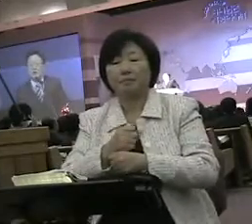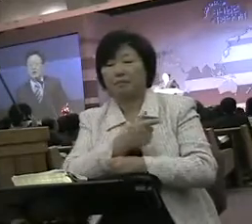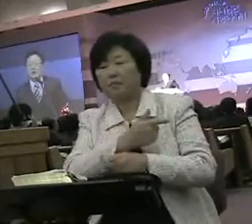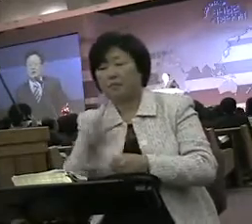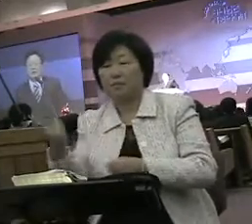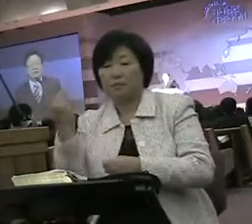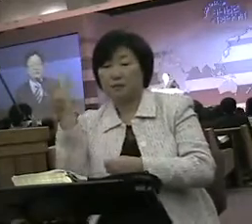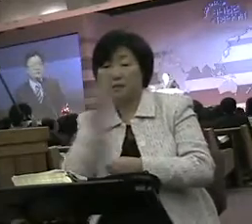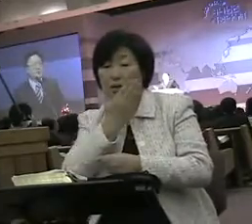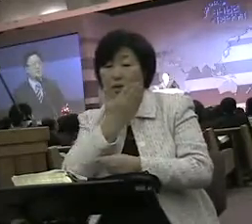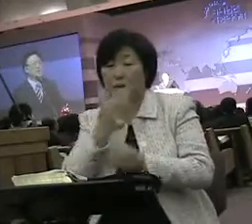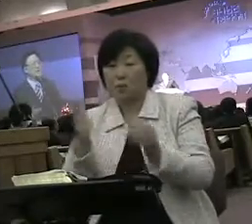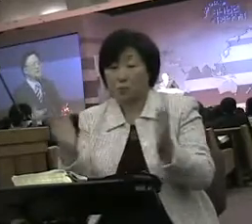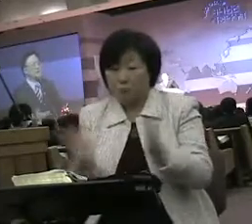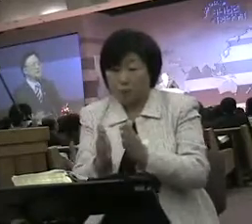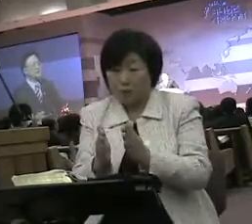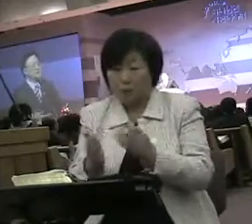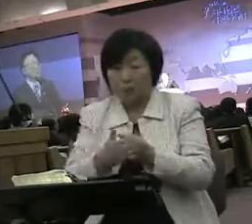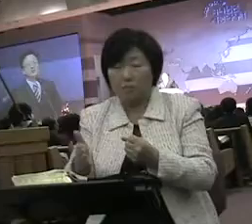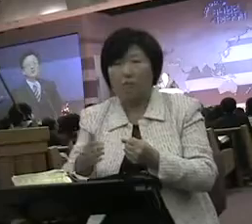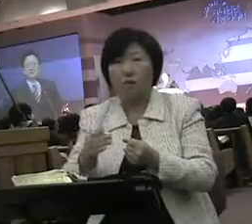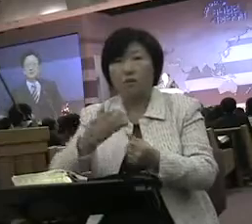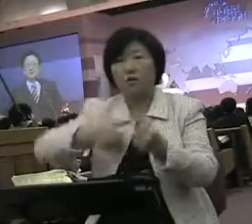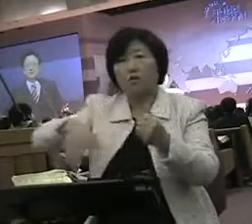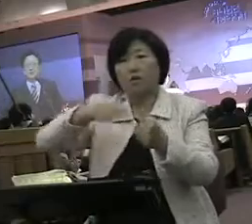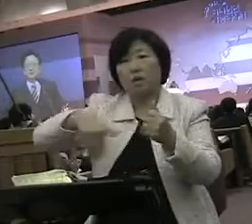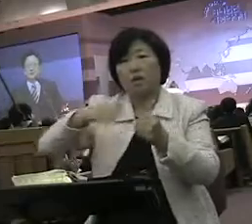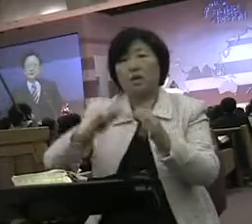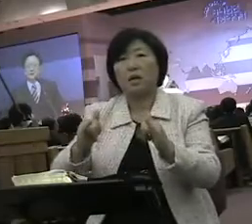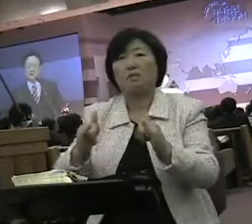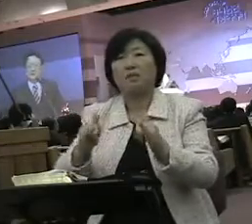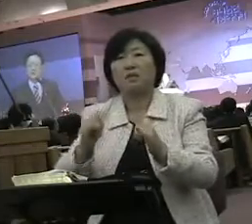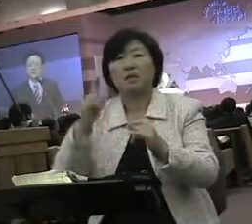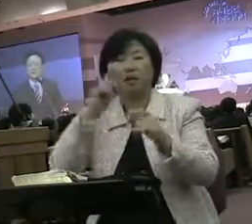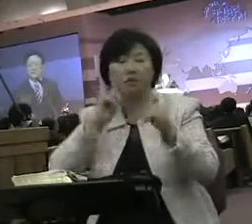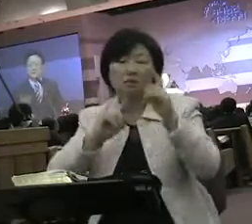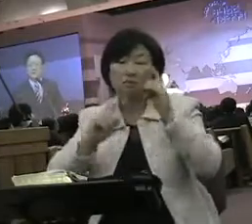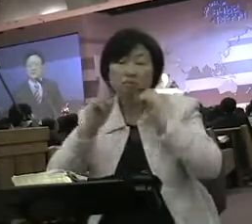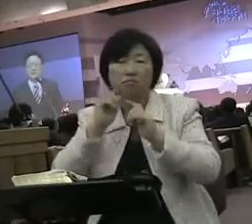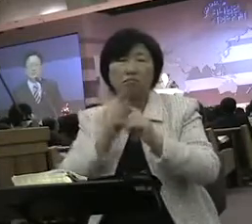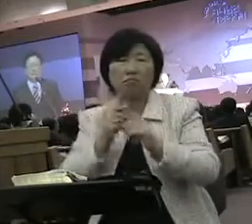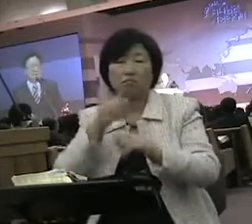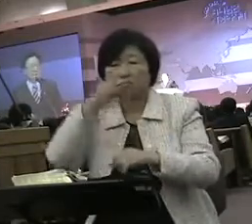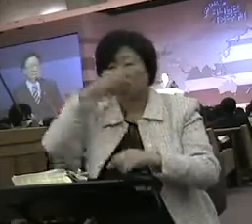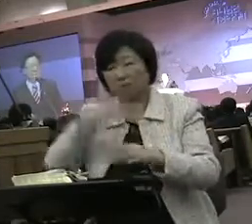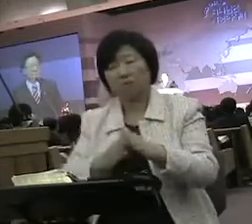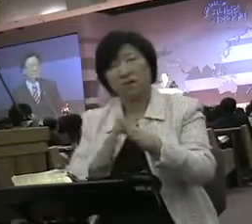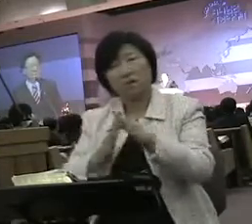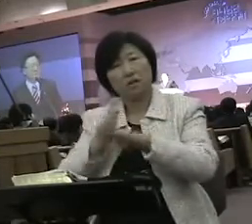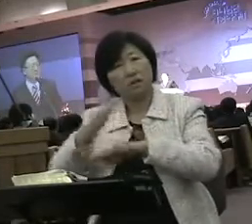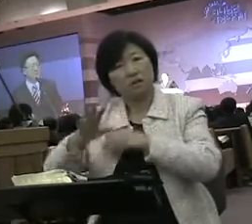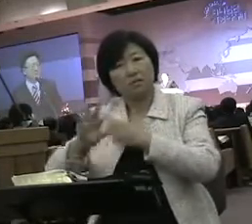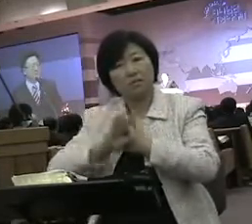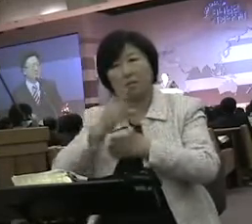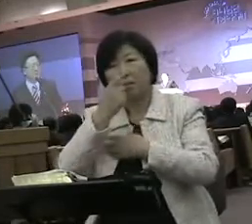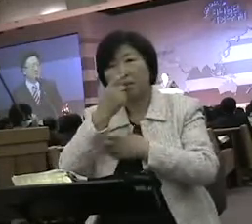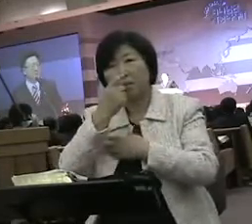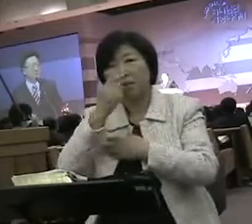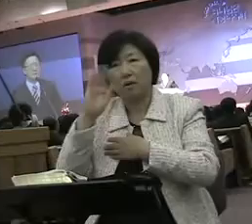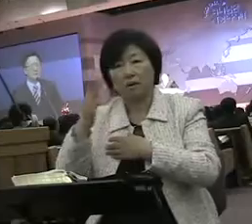좁기 때문에 주변의 사람들을 상처내는, 그냥 지나가면 베어지는 그러한